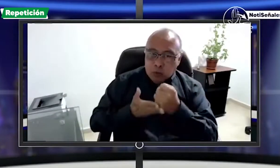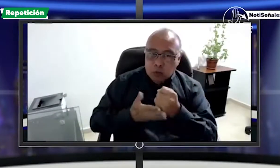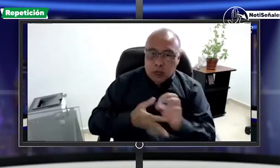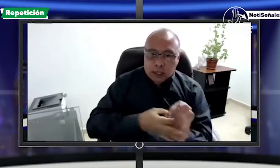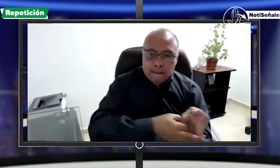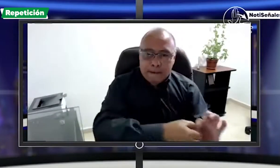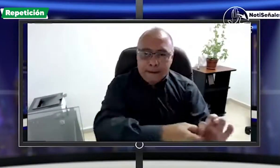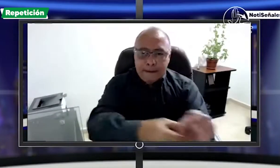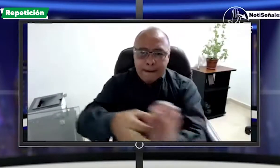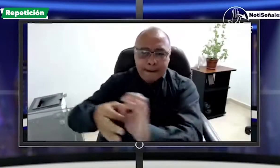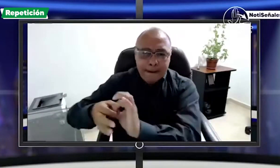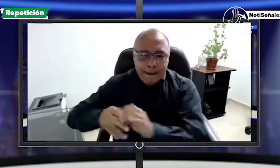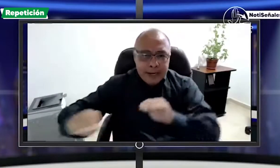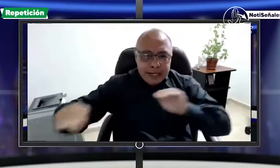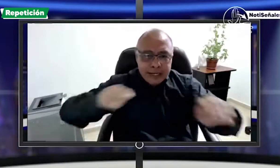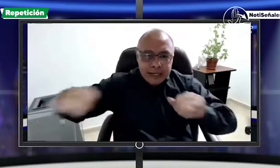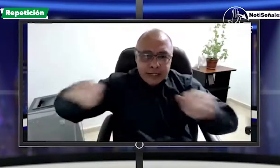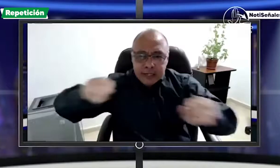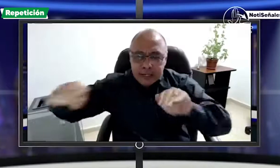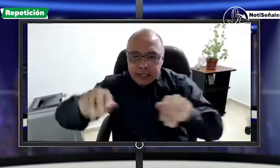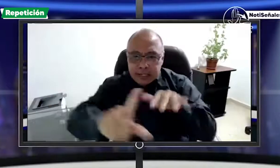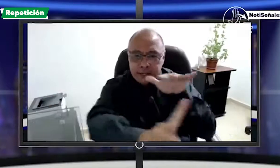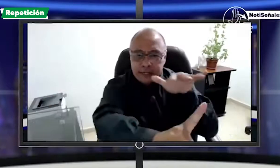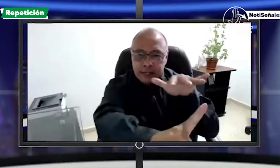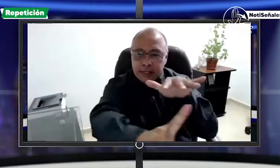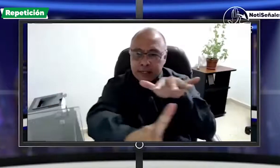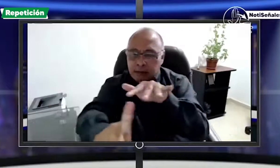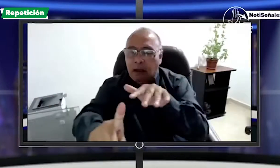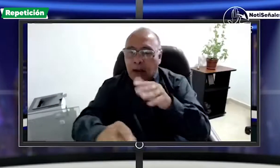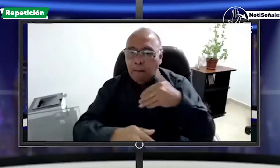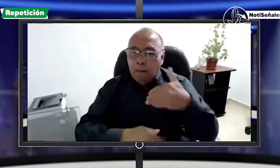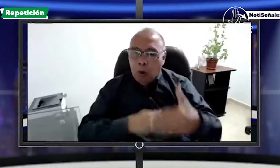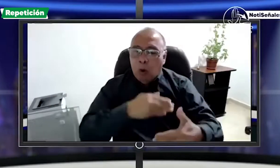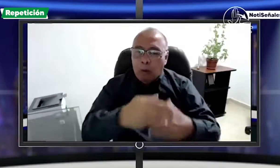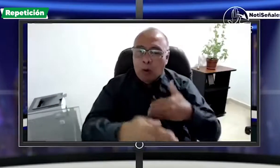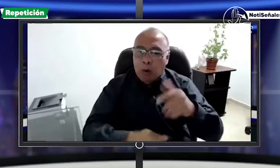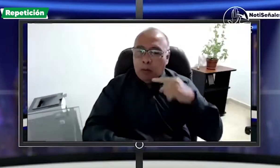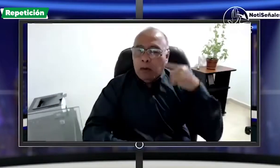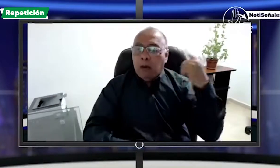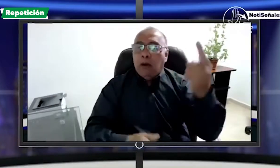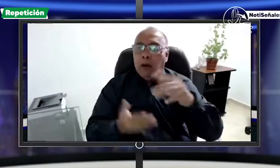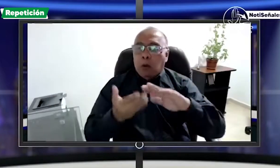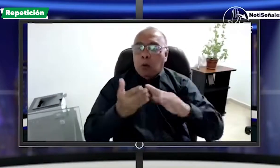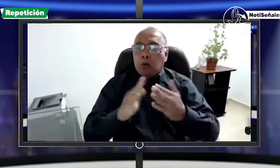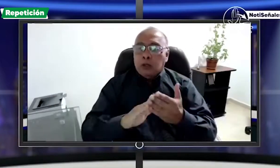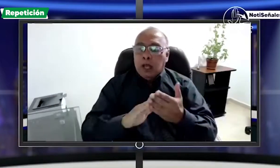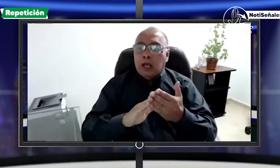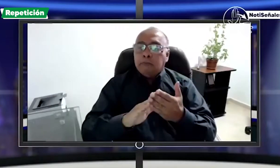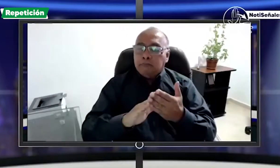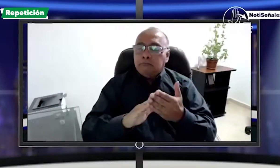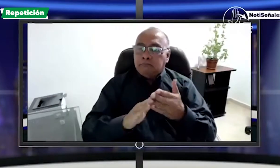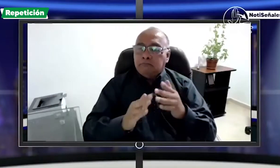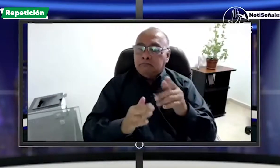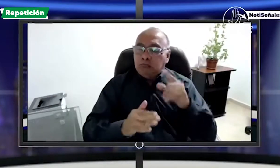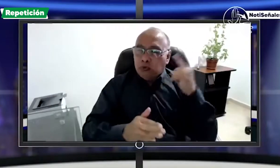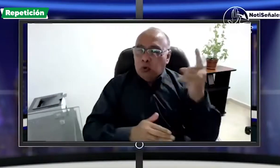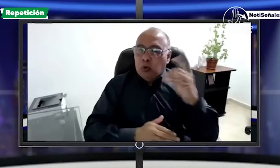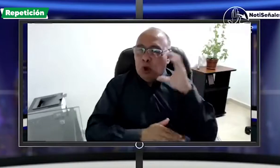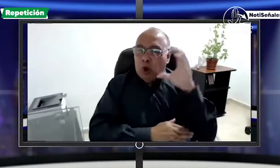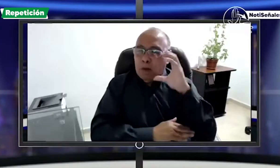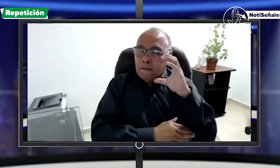campaña De toma De conciencia Y es allí Donde requerimos Del apoyo De ustedes De la ayuda De ustedes Para